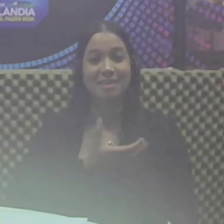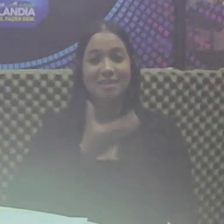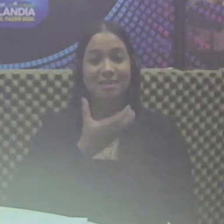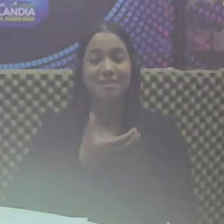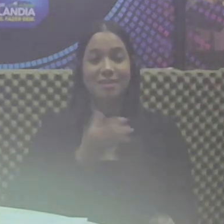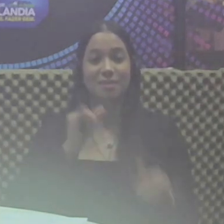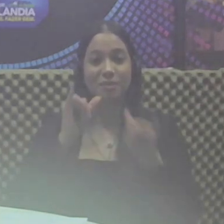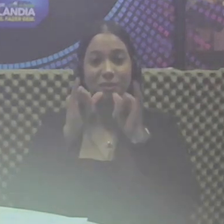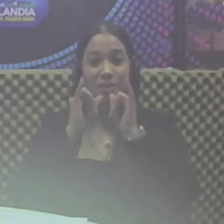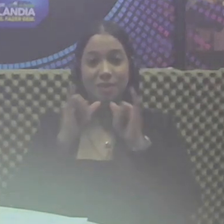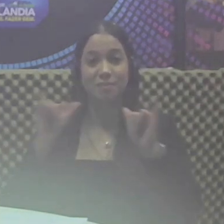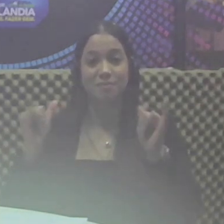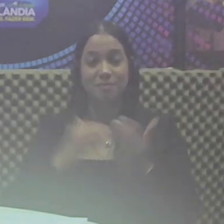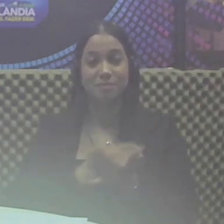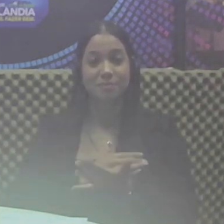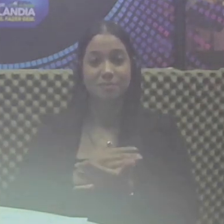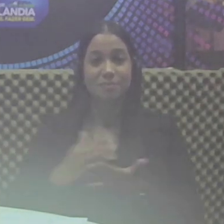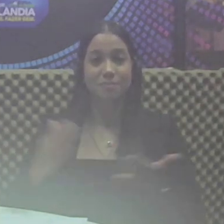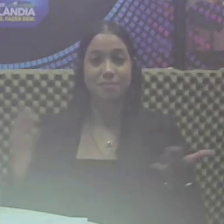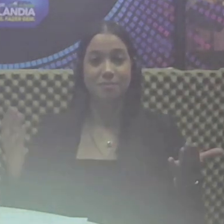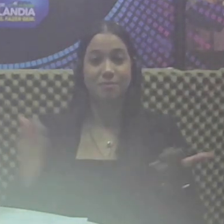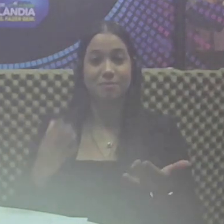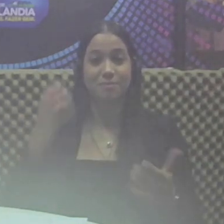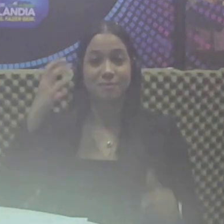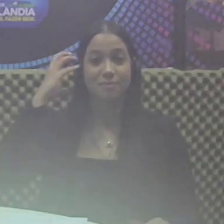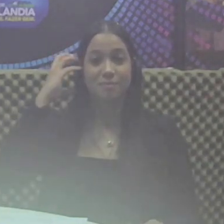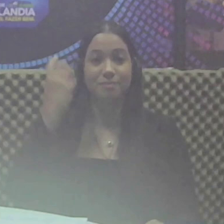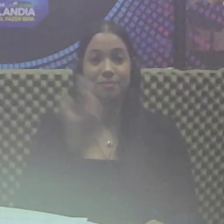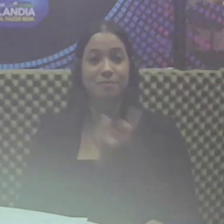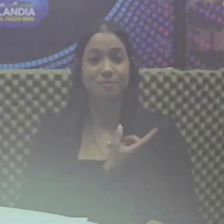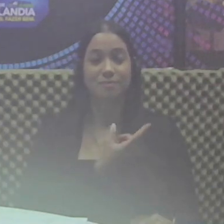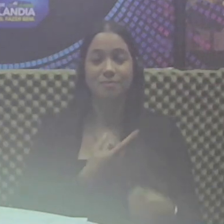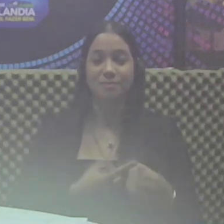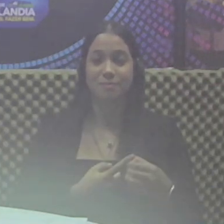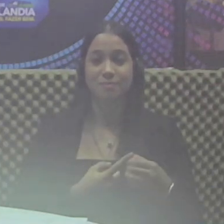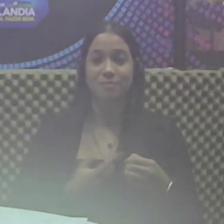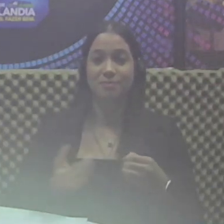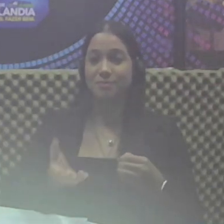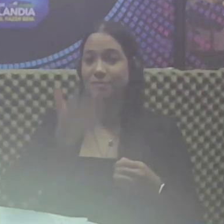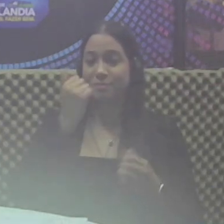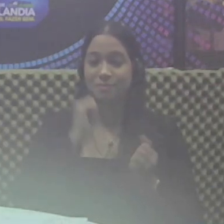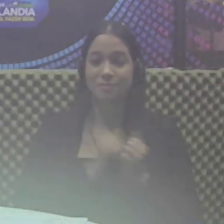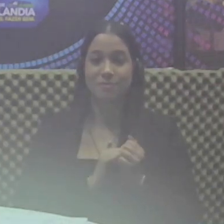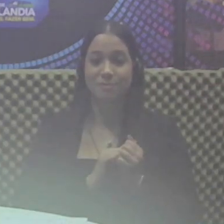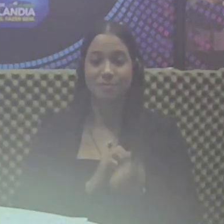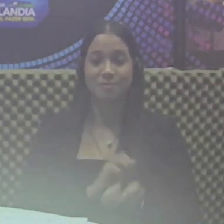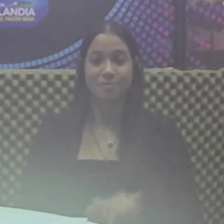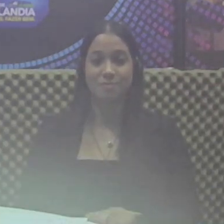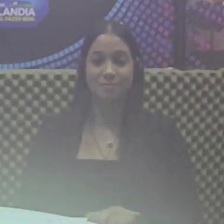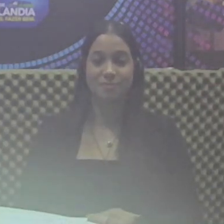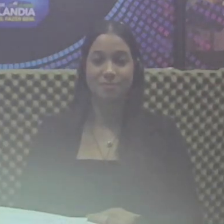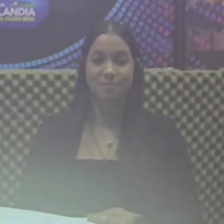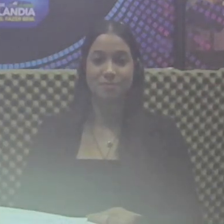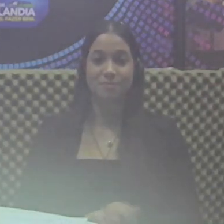ess e outras notícias a partir de agora na Rádio nossa cidade Vem Com a